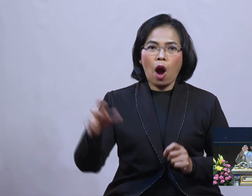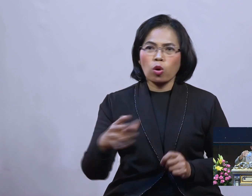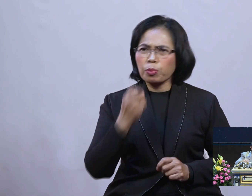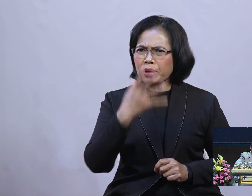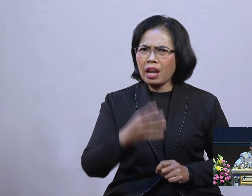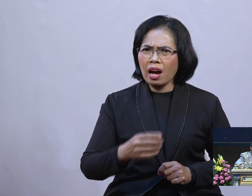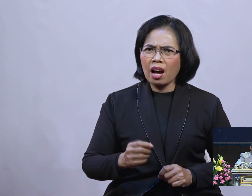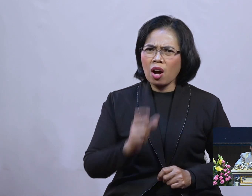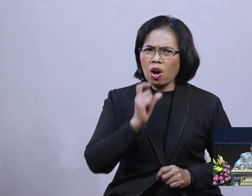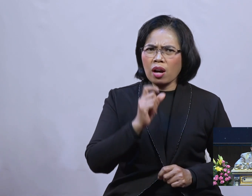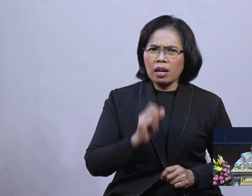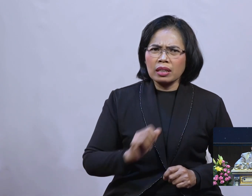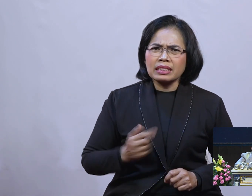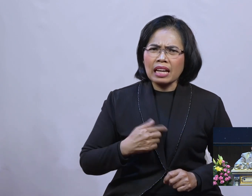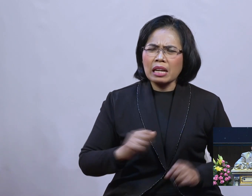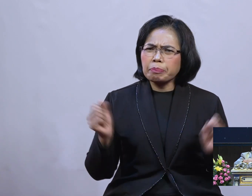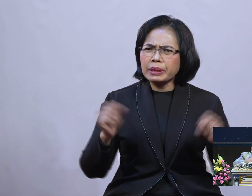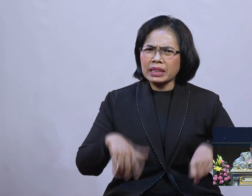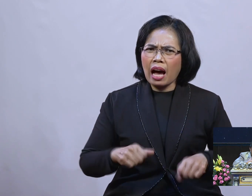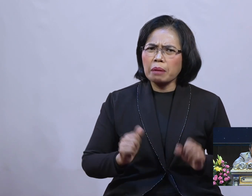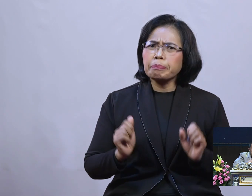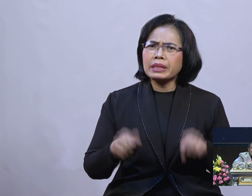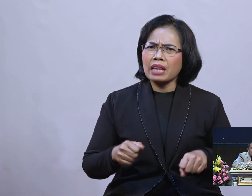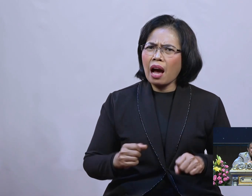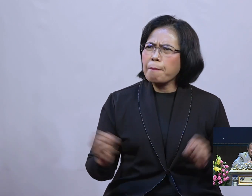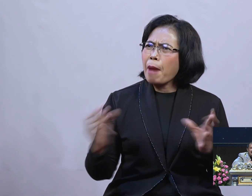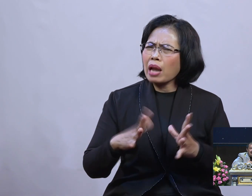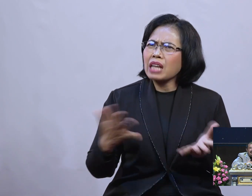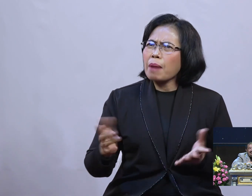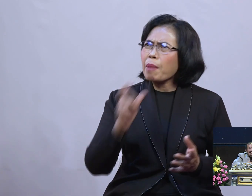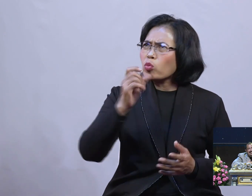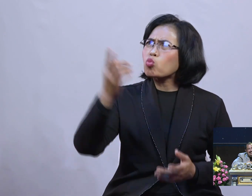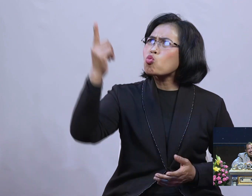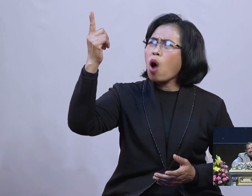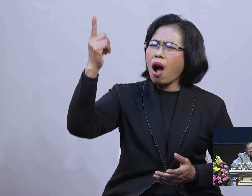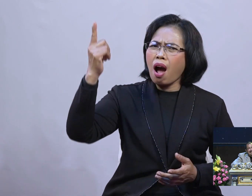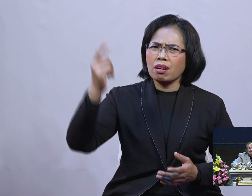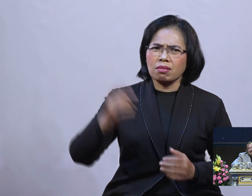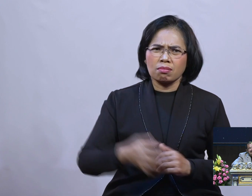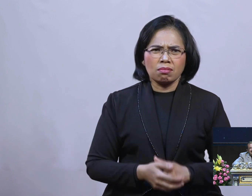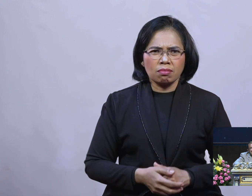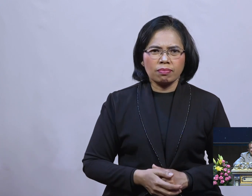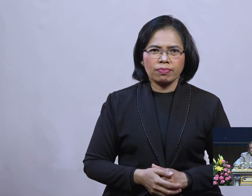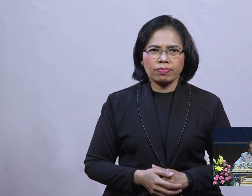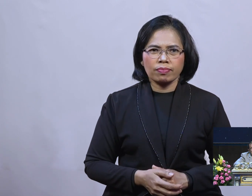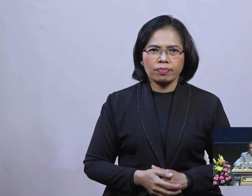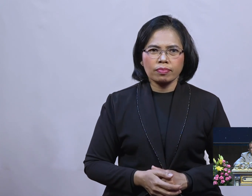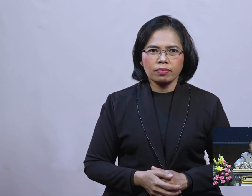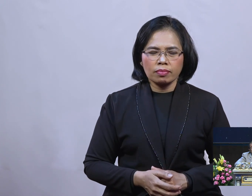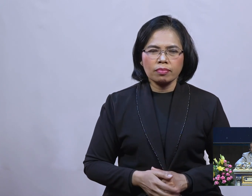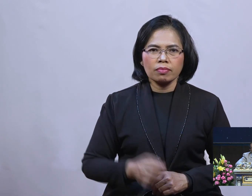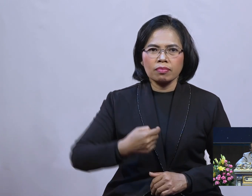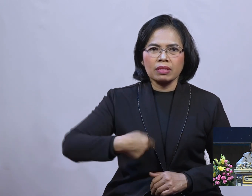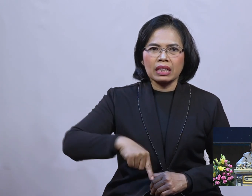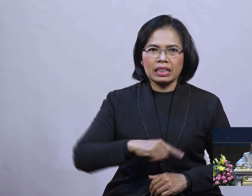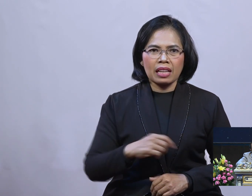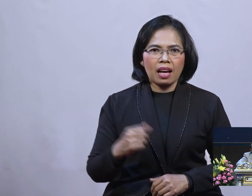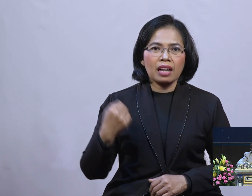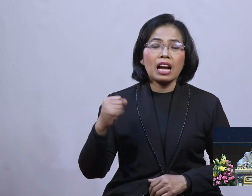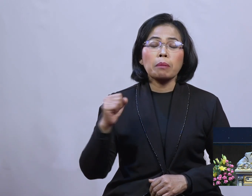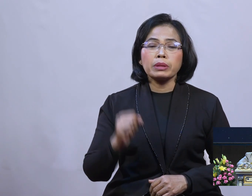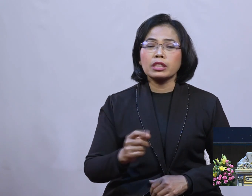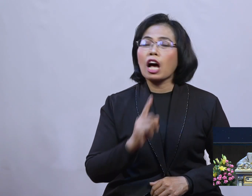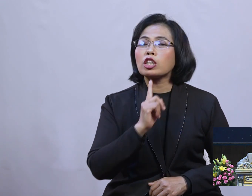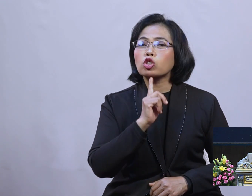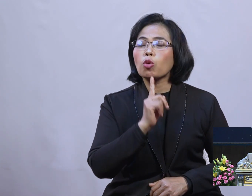kepada Tuhan segala kebaikannya Hai kalau kita sadar siapa diri kita Ayo kita nggak mungkin bisa sombong